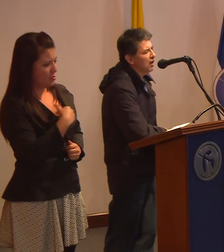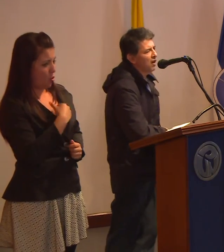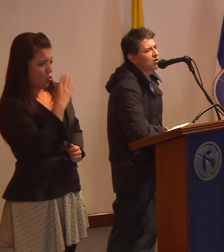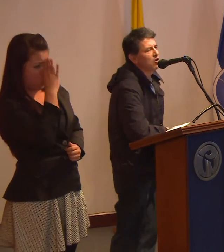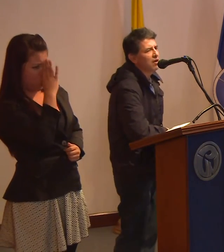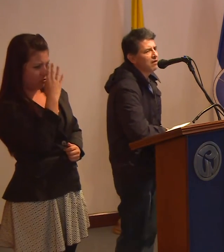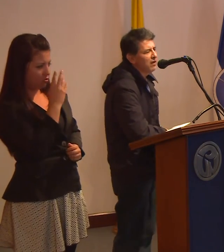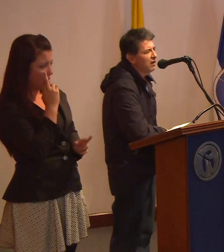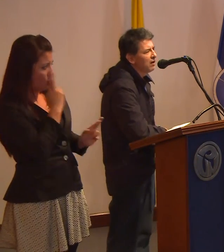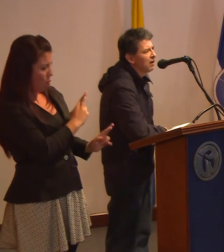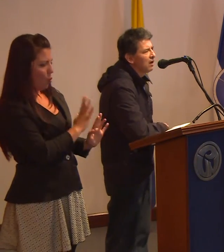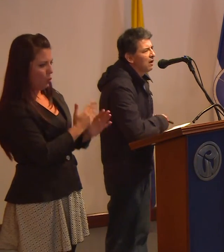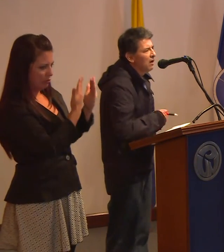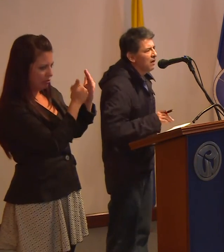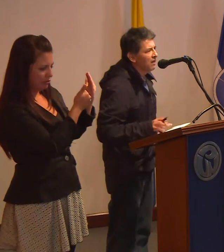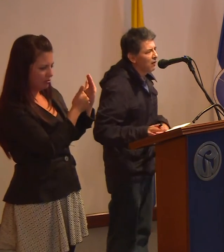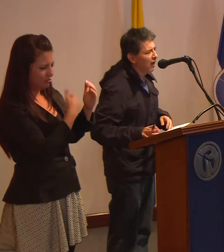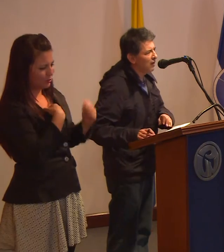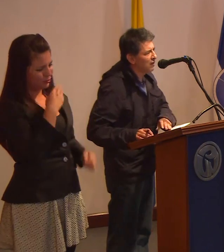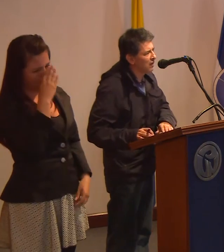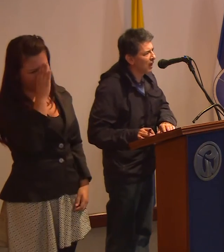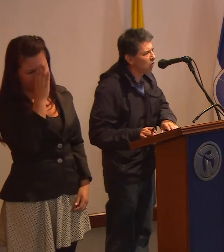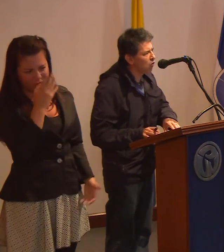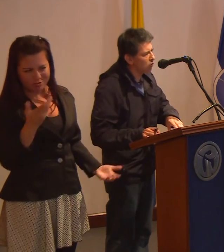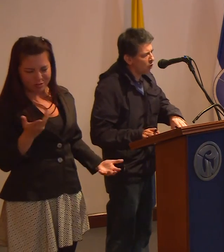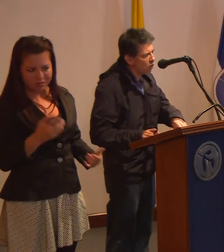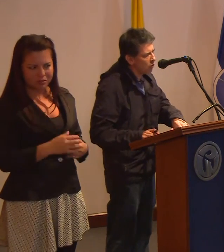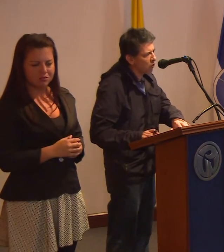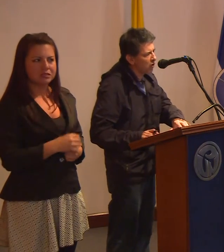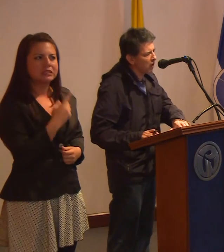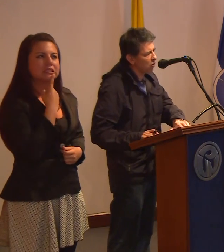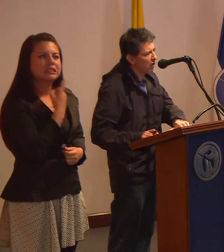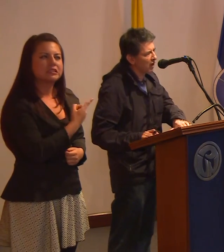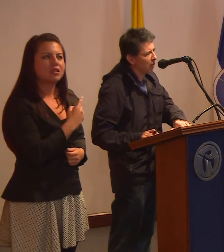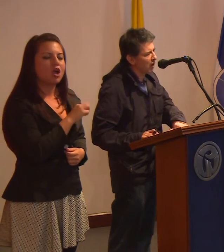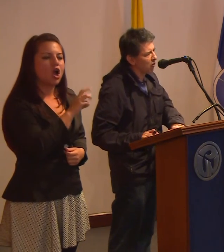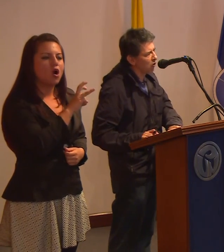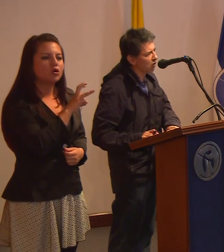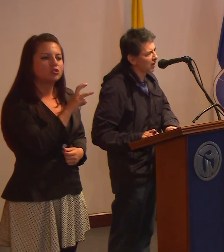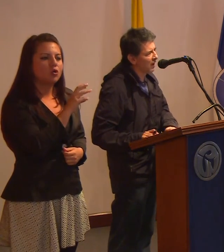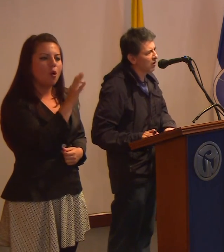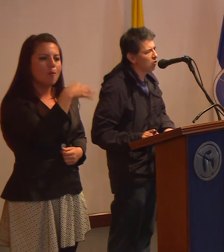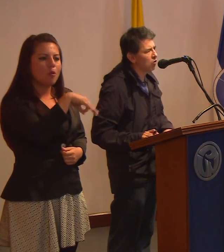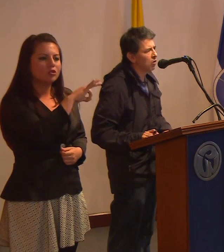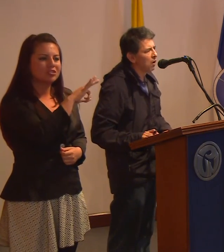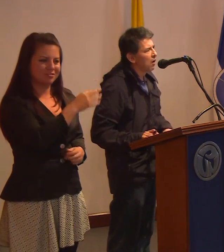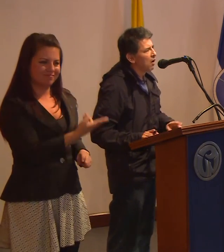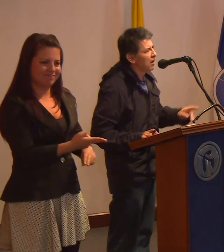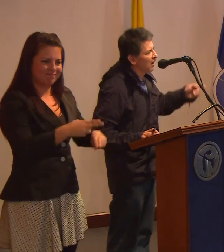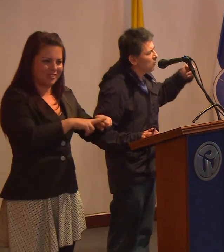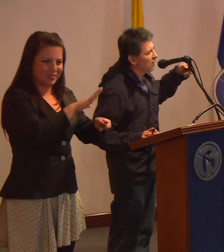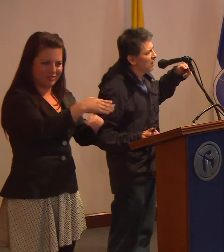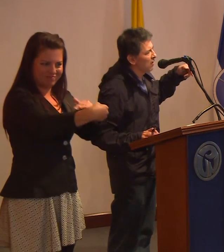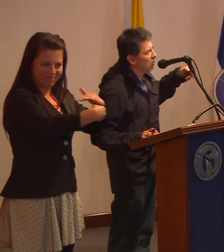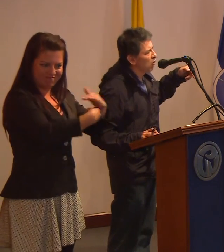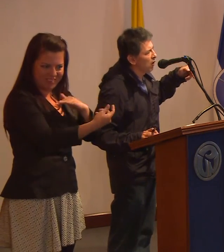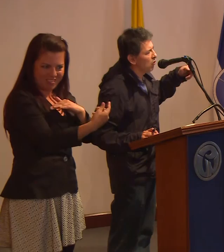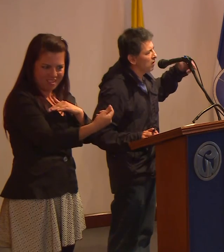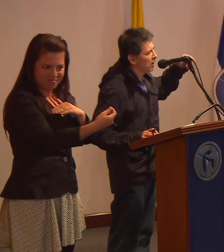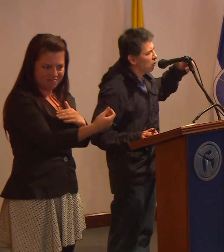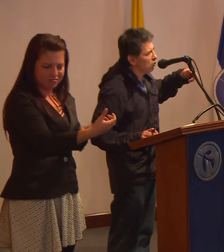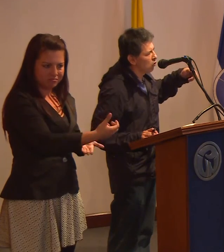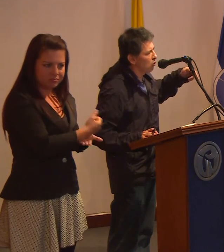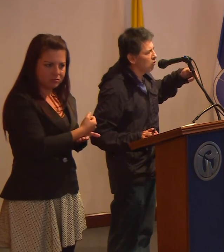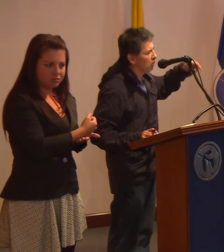sino es en el hecho de decir que se va a necesitar un 8% de incremento en los ingresos y que esos ingresos lo